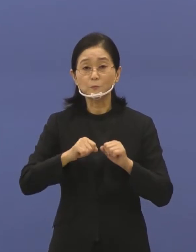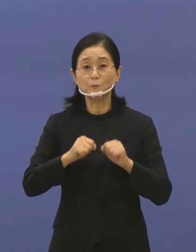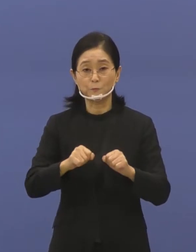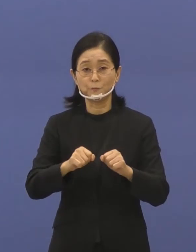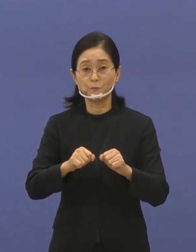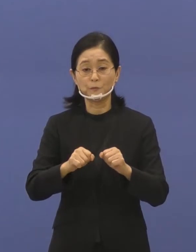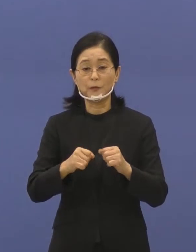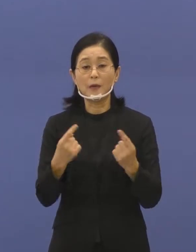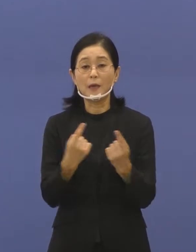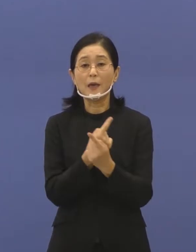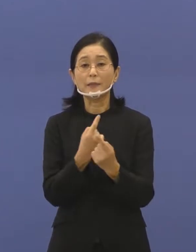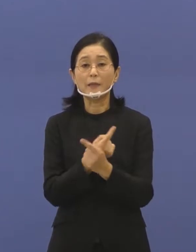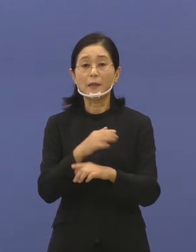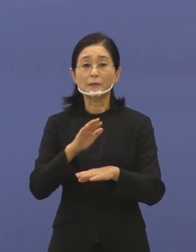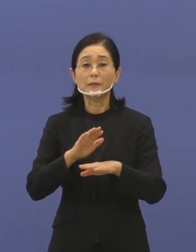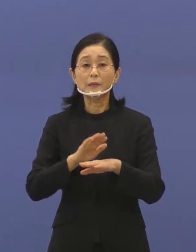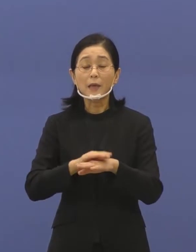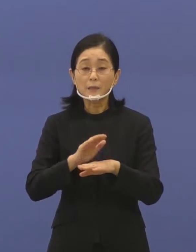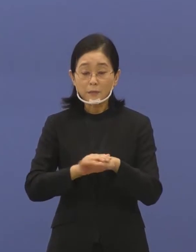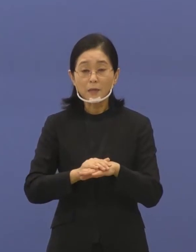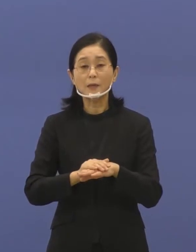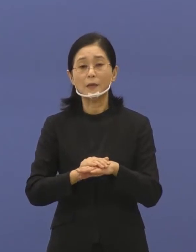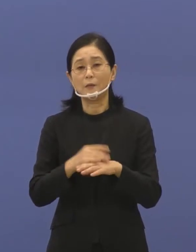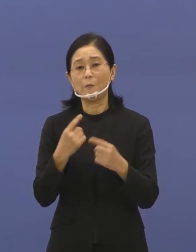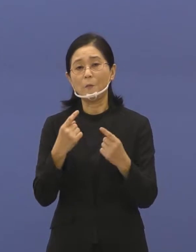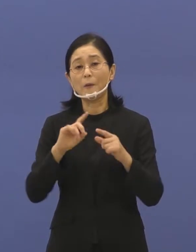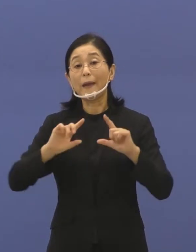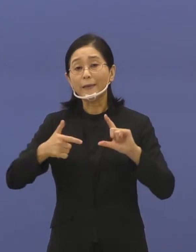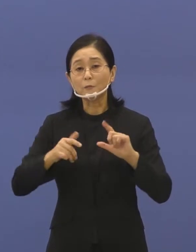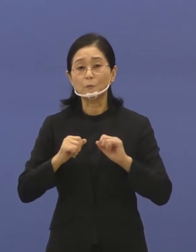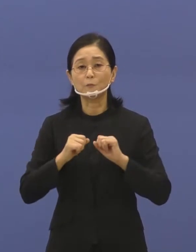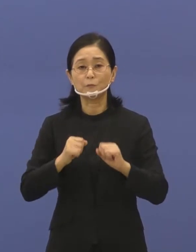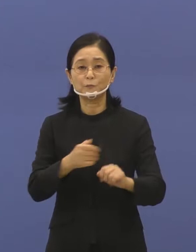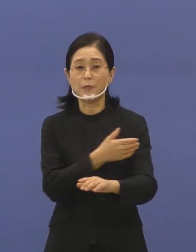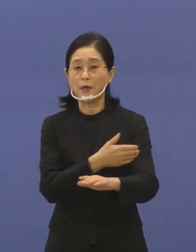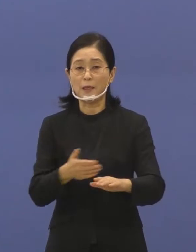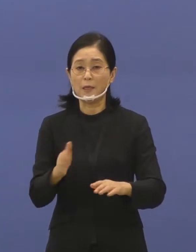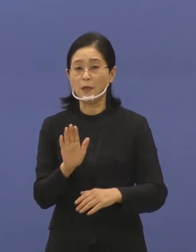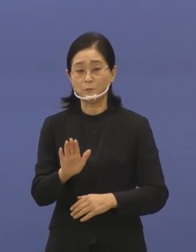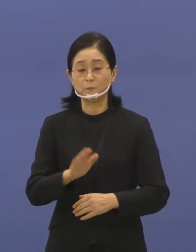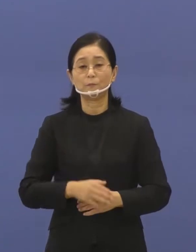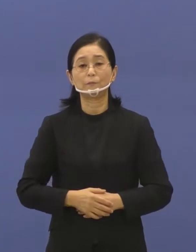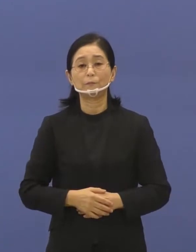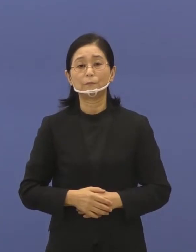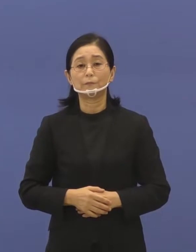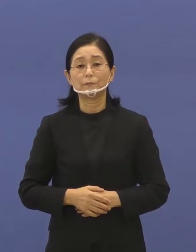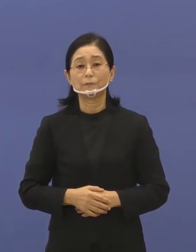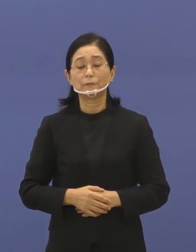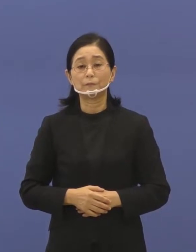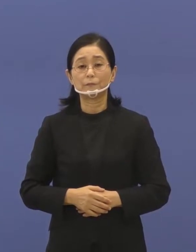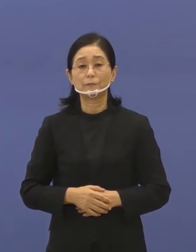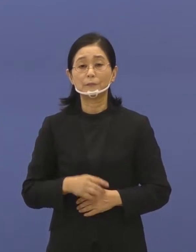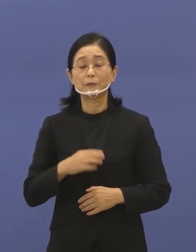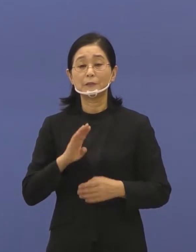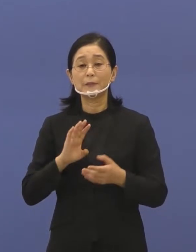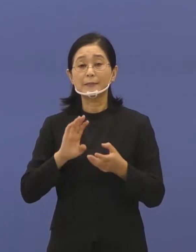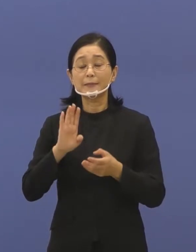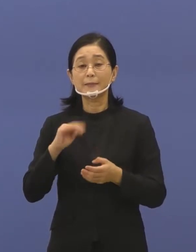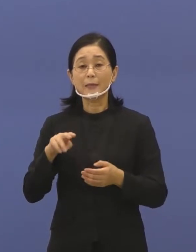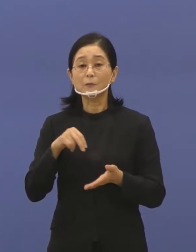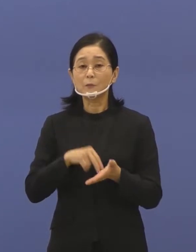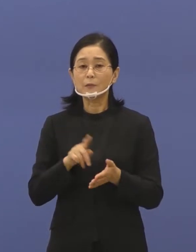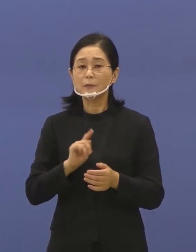くような段階に今入っていて、県としては市町村と、そ